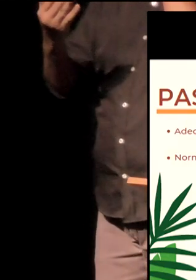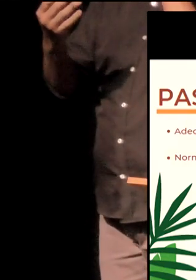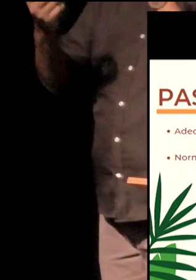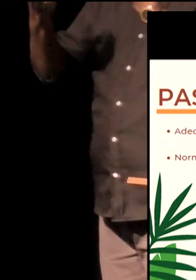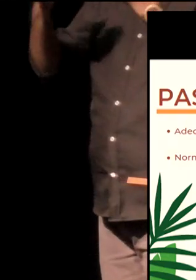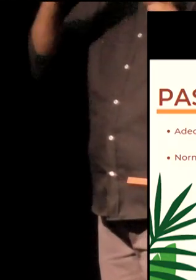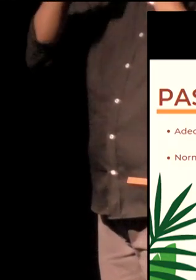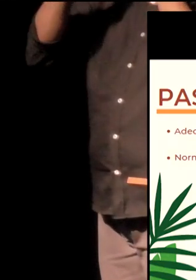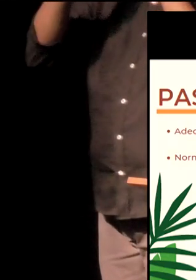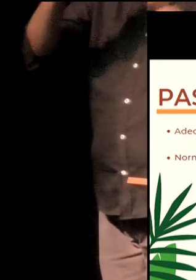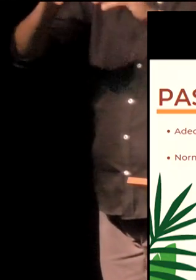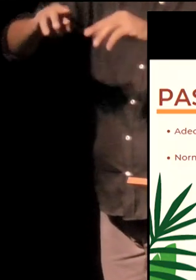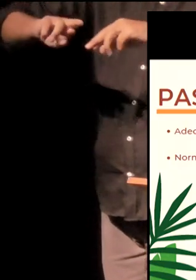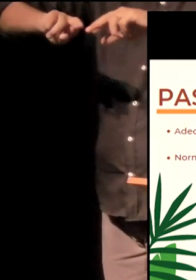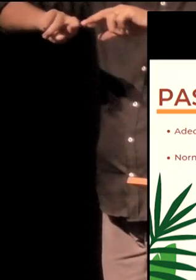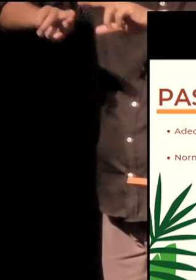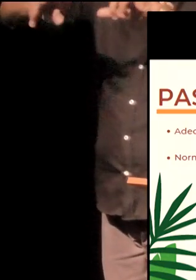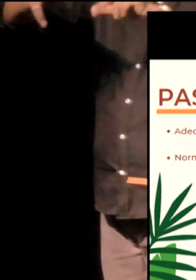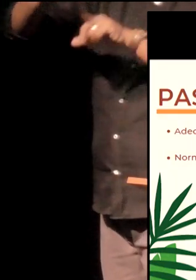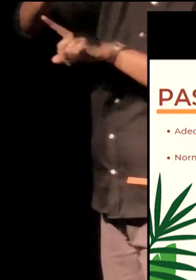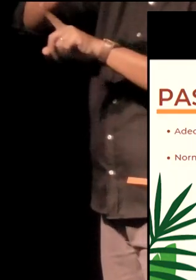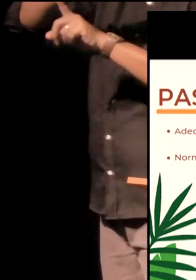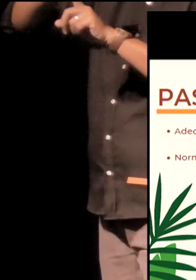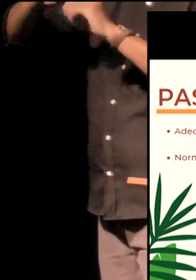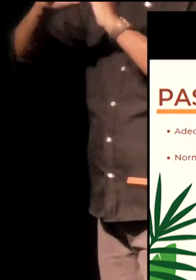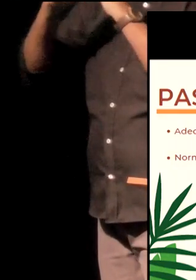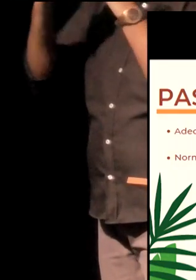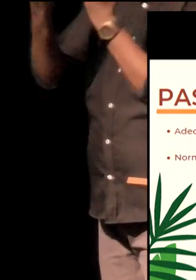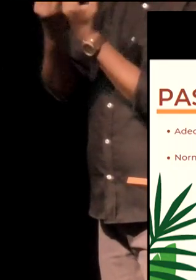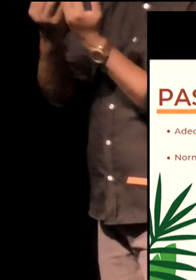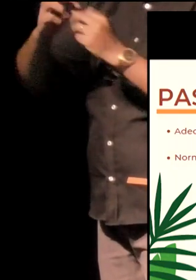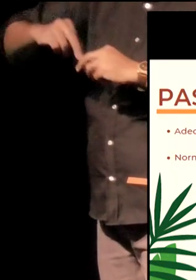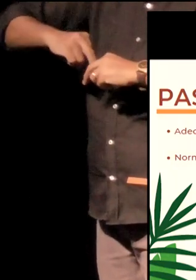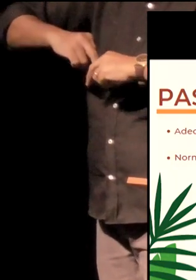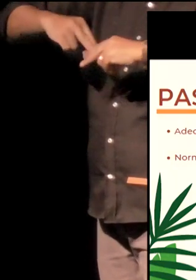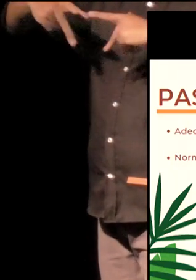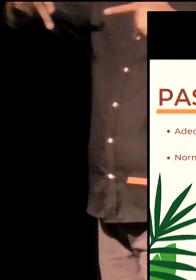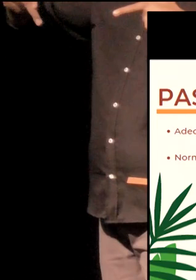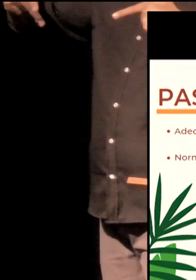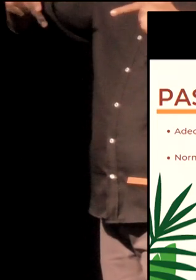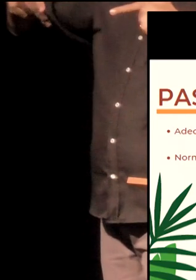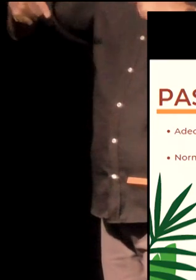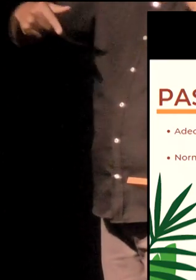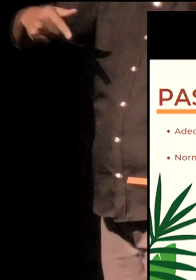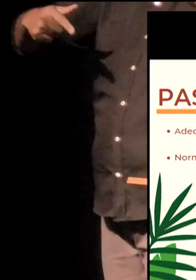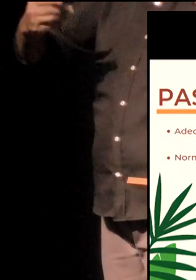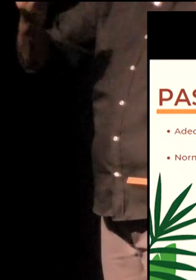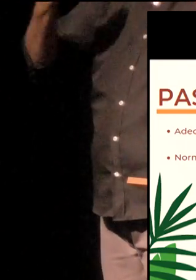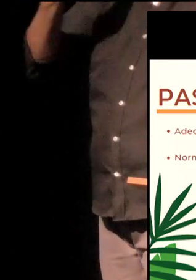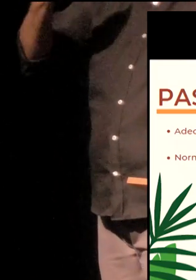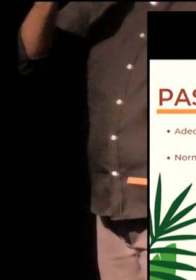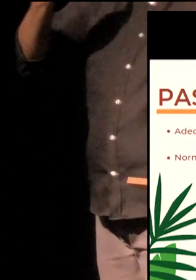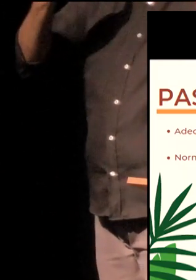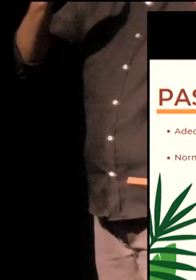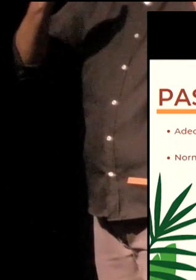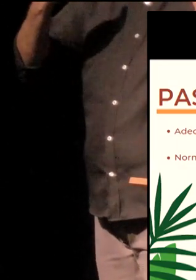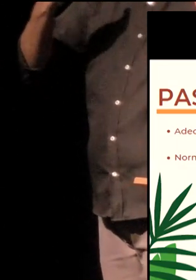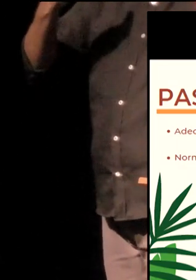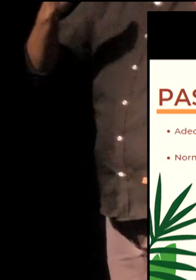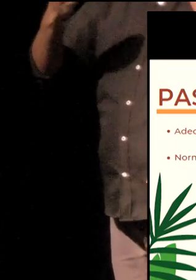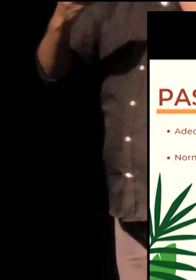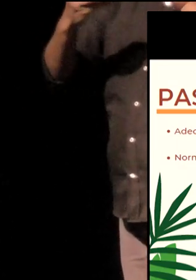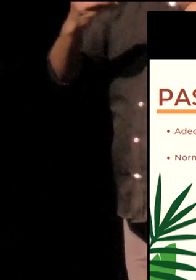diversidade aí de comunidade é e pensar de repente em normativas locais